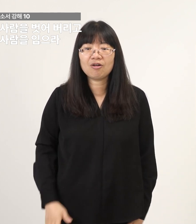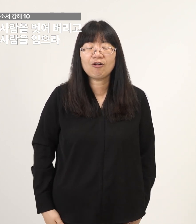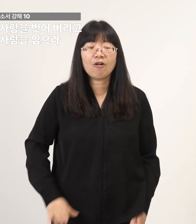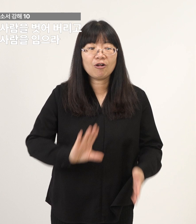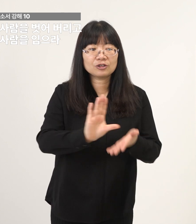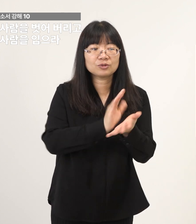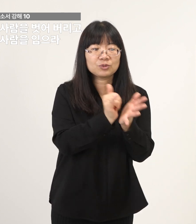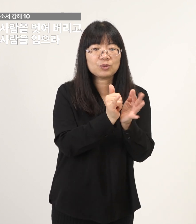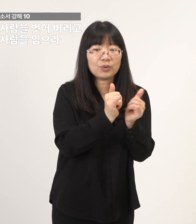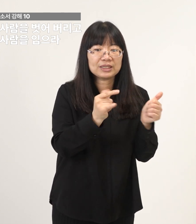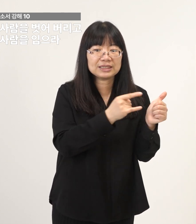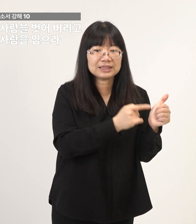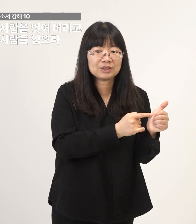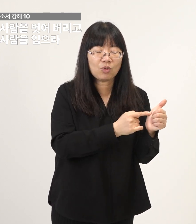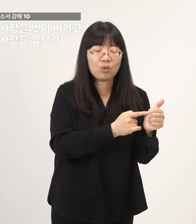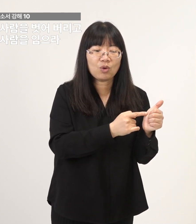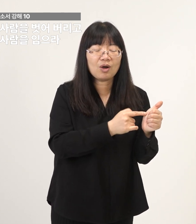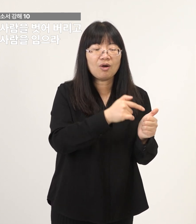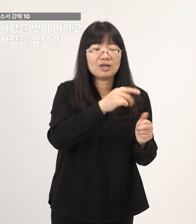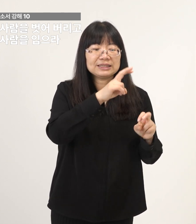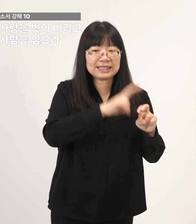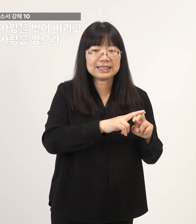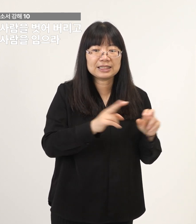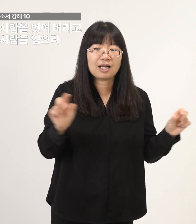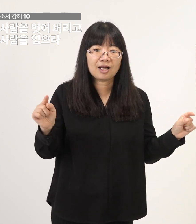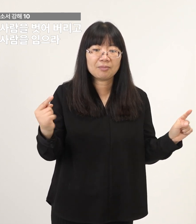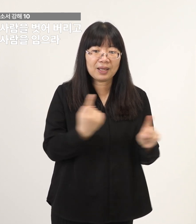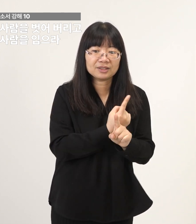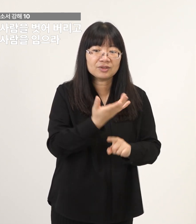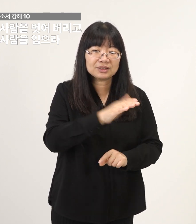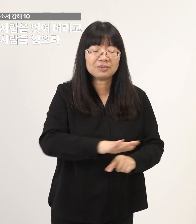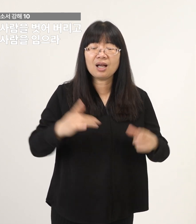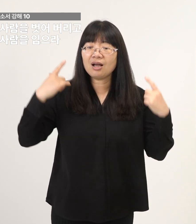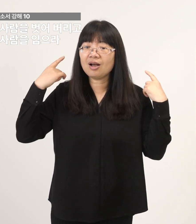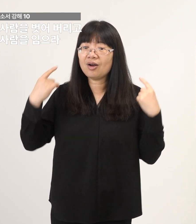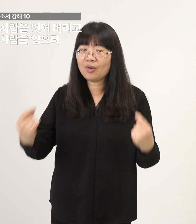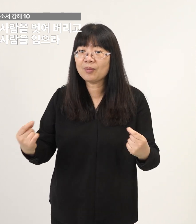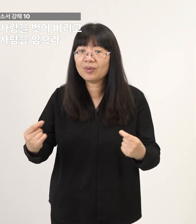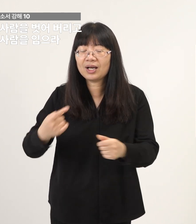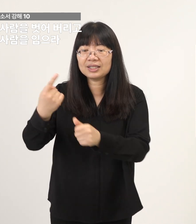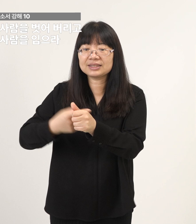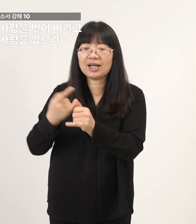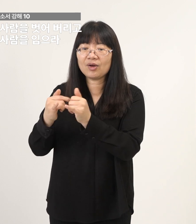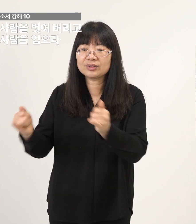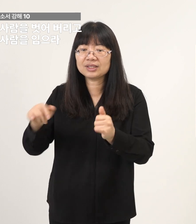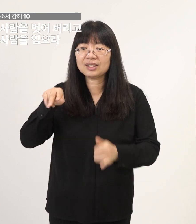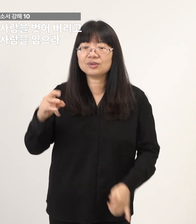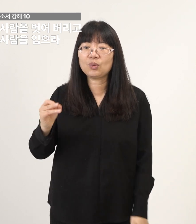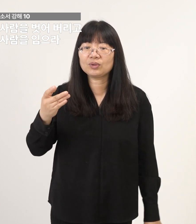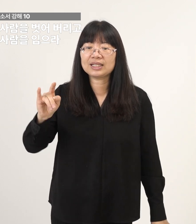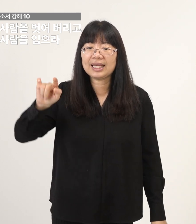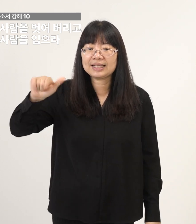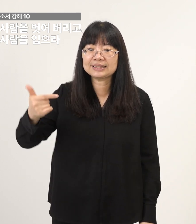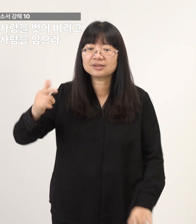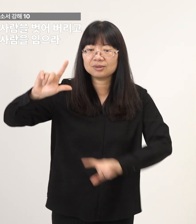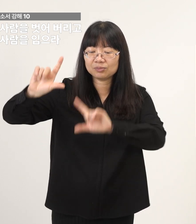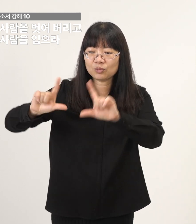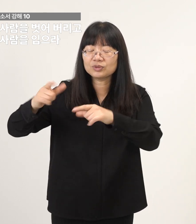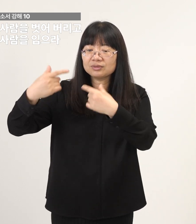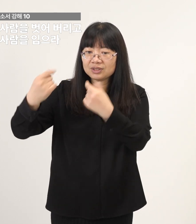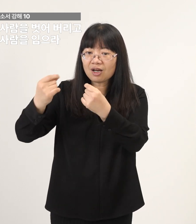그리스도인으로 신분이 바뀌었음에도 불구하고 아직도 자연인 송태근으로 살 때가 많단